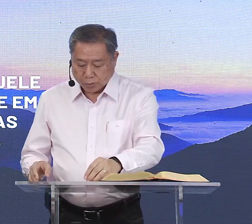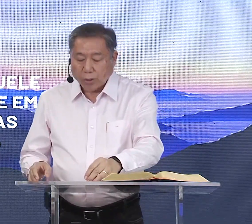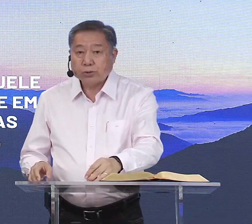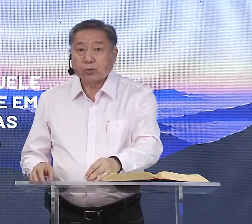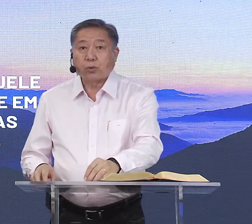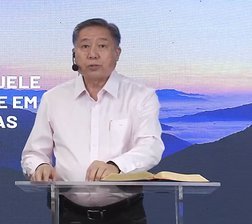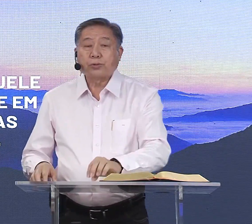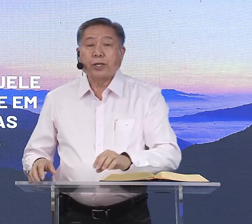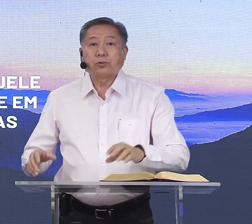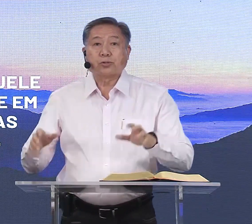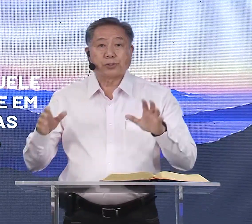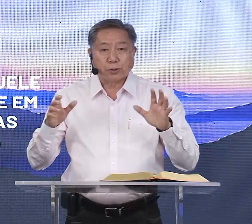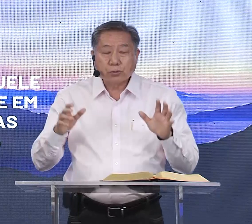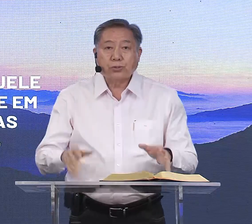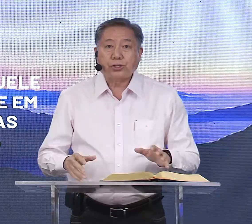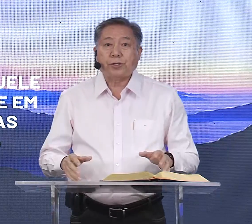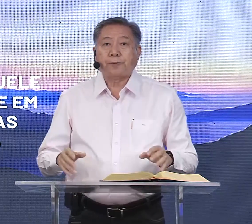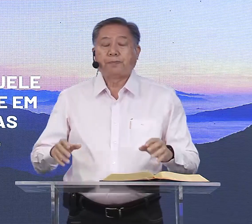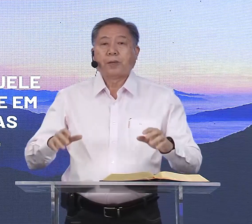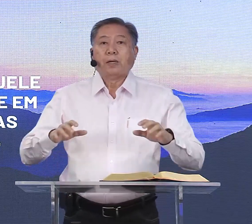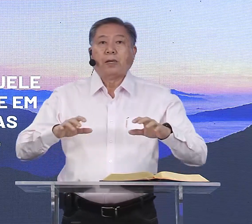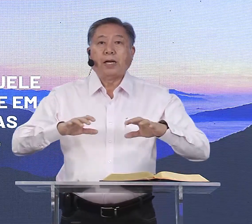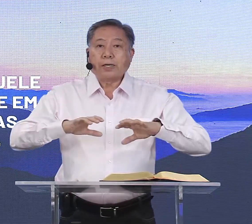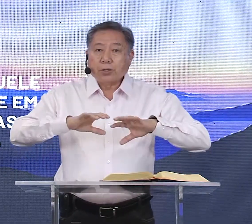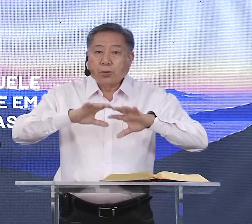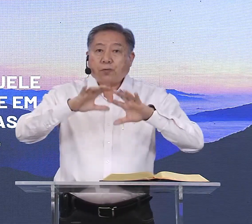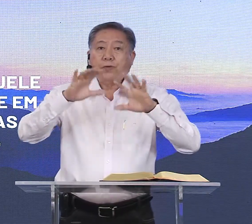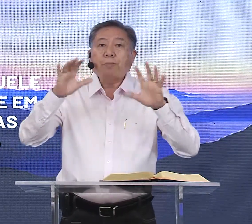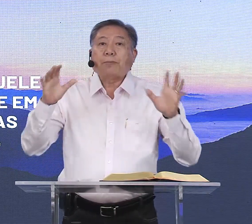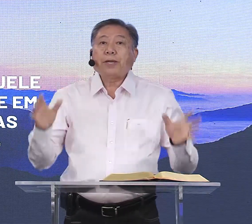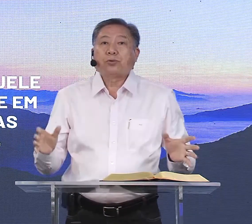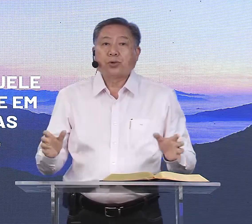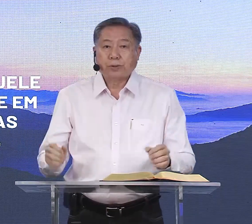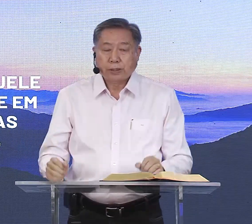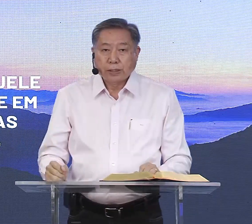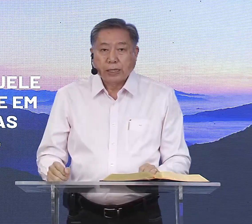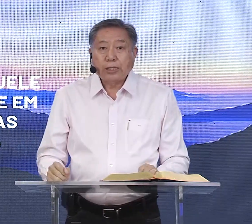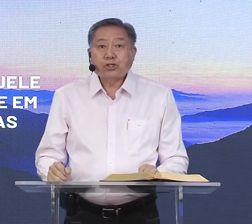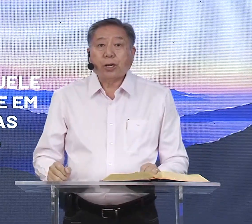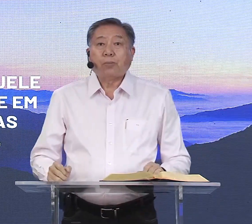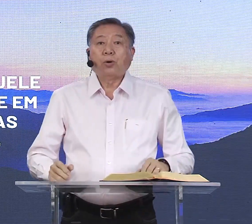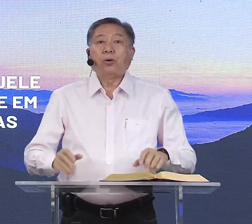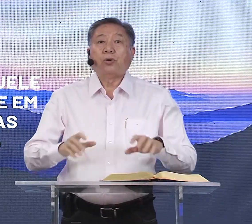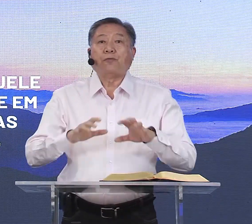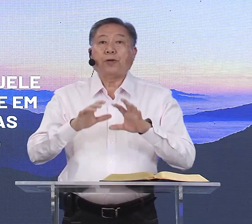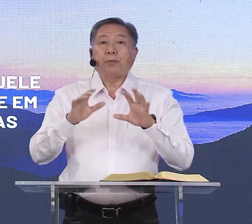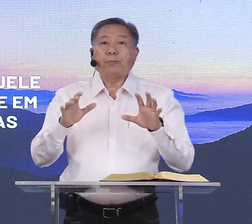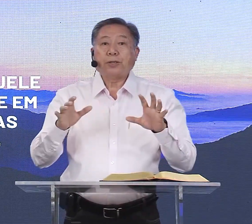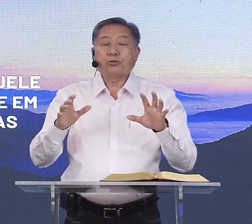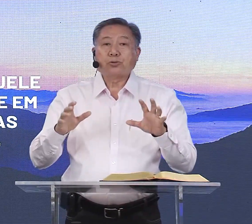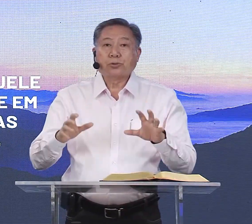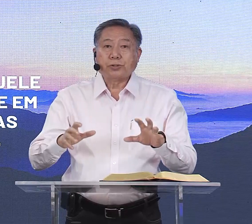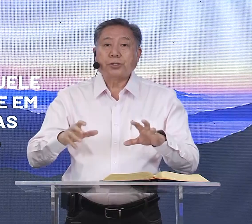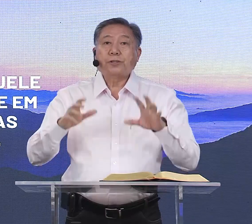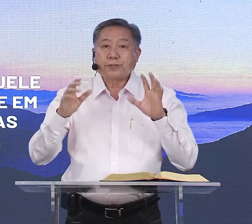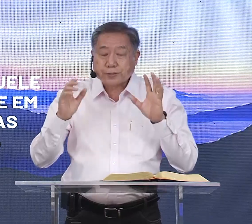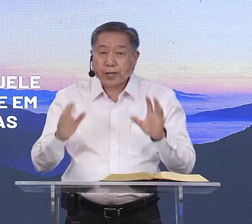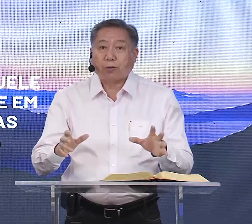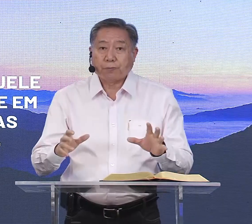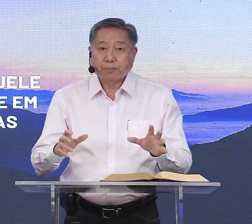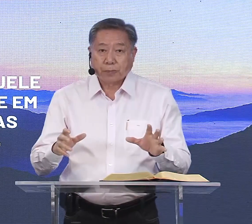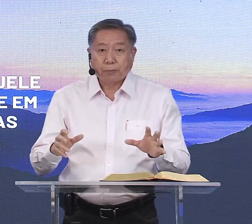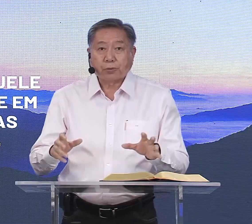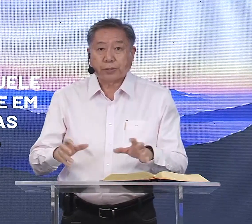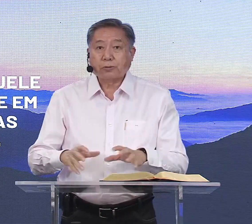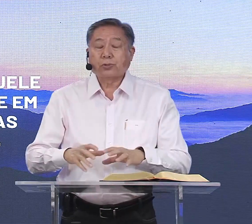versículo 8, quando Deus, no segundo dia, ele criou o firmamento, ele chamou o firmamento de